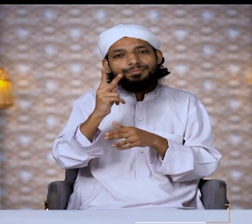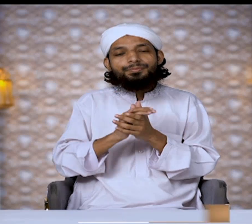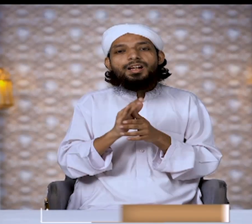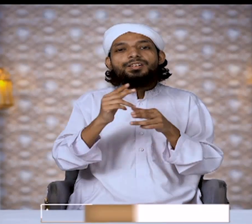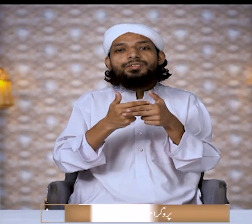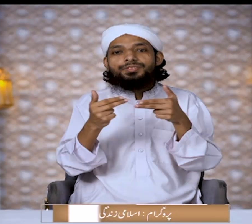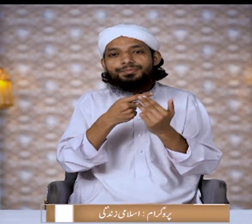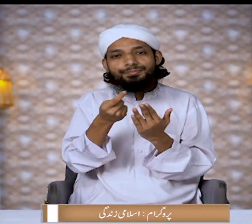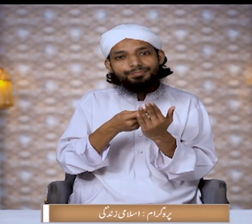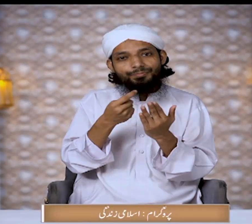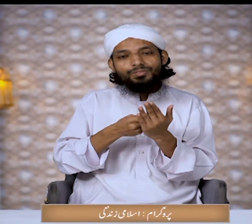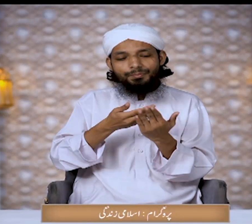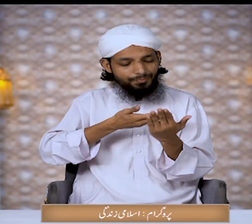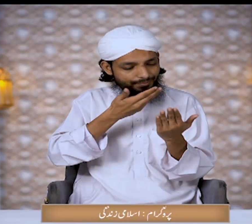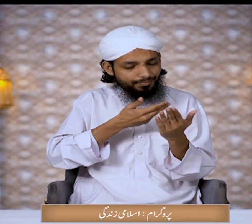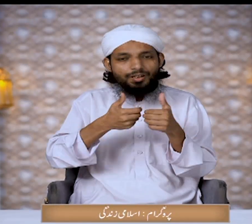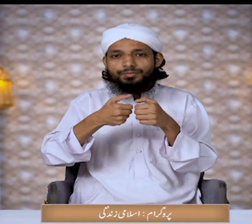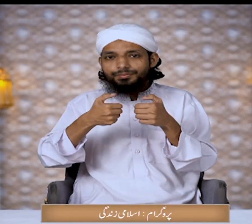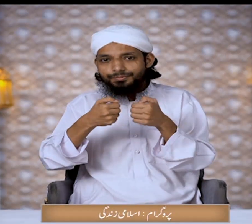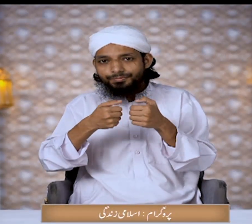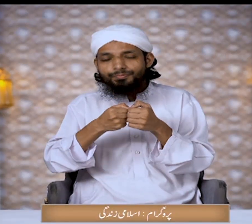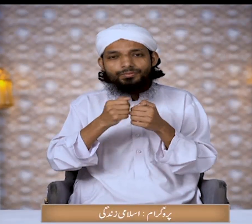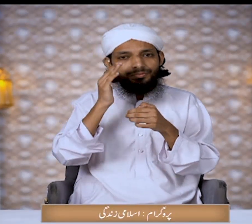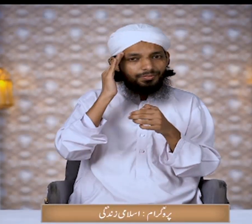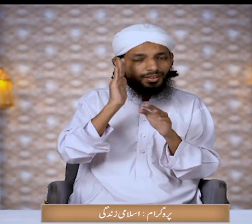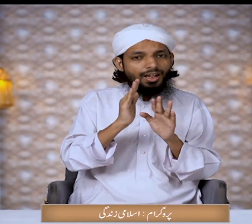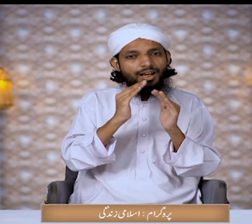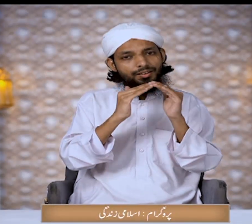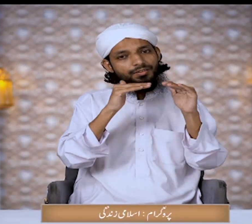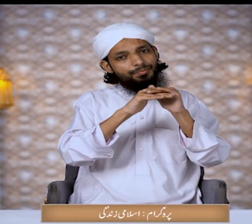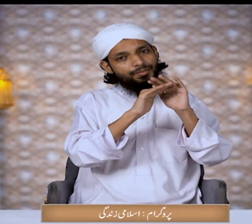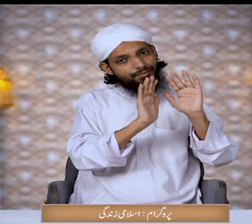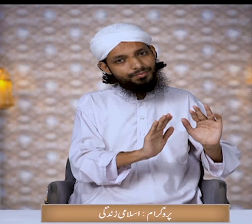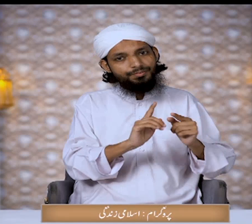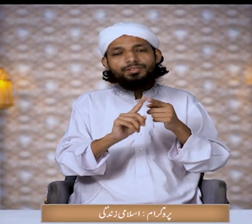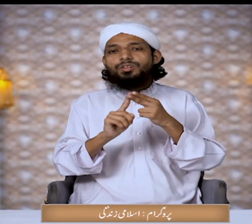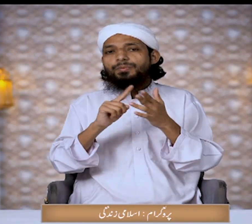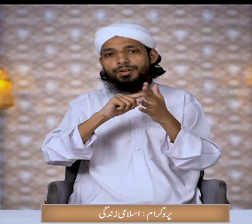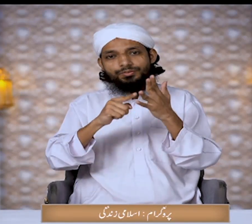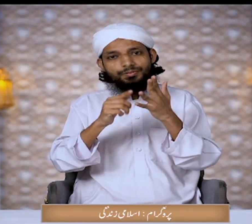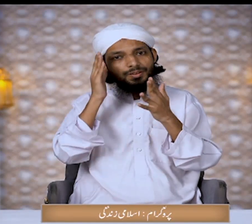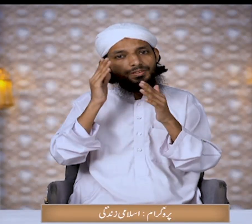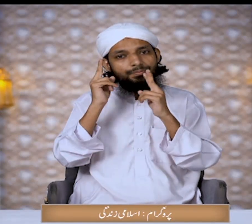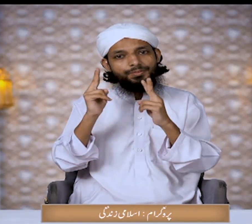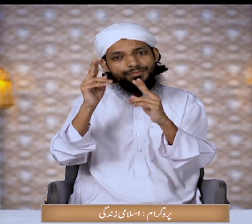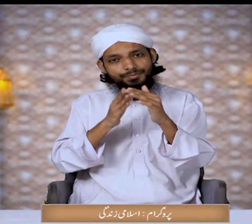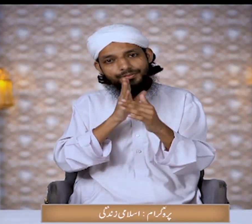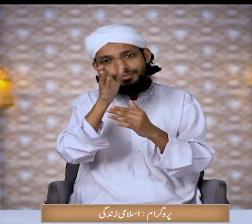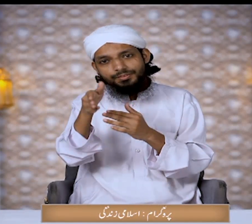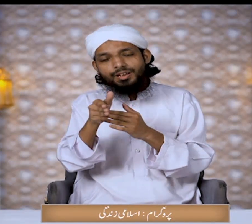تھا کہ تصانیف و تالیف، مطالعہ اور اوراد و وظائف کے خیال سے گھر میں ہی تشریف فرما رہتے، صرف 5 نمازوں کے وقت مسجد میں تشریف لاتے،